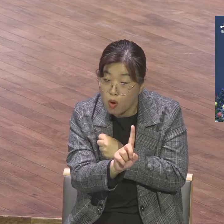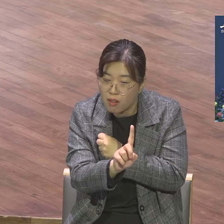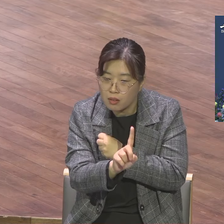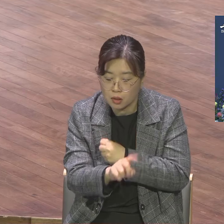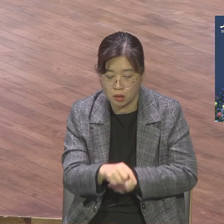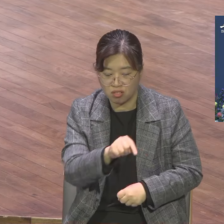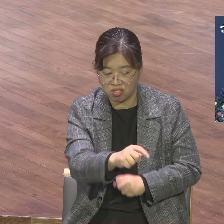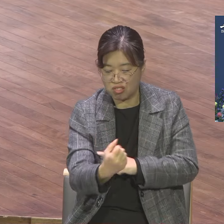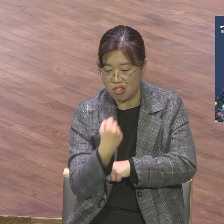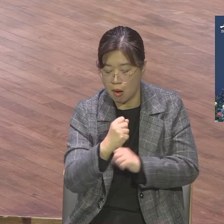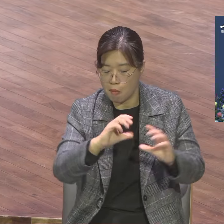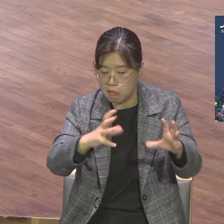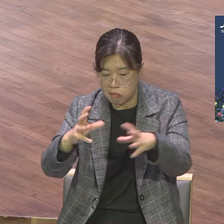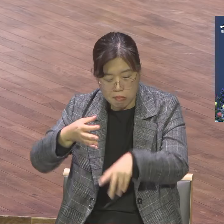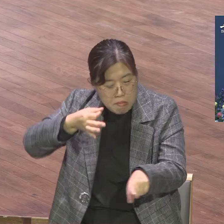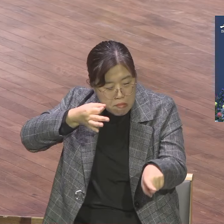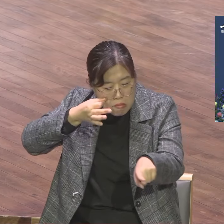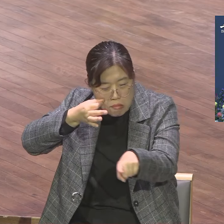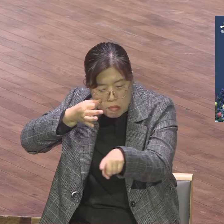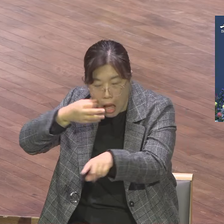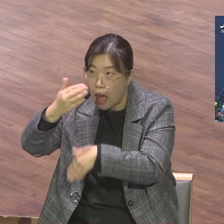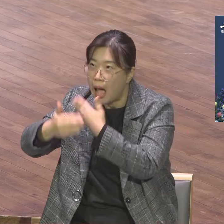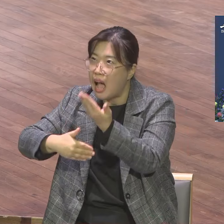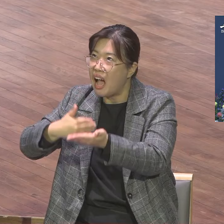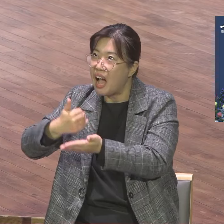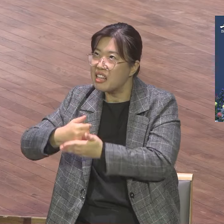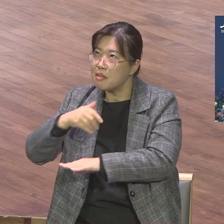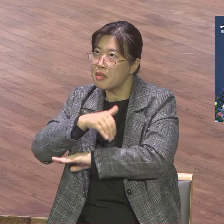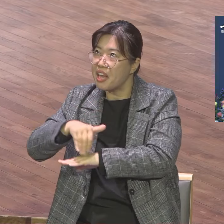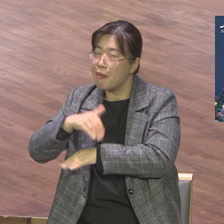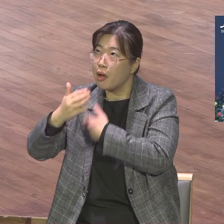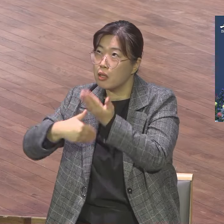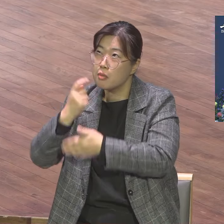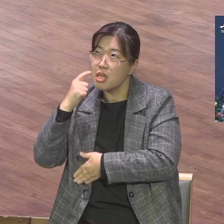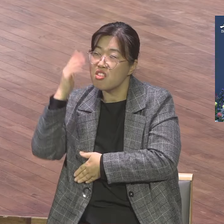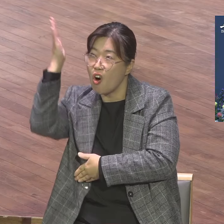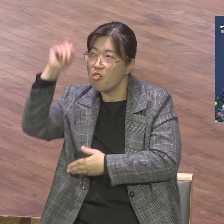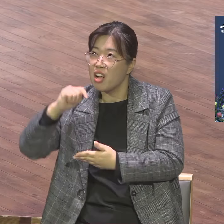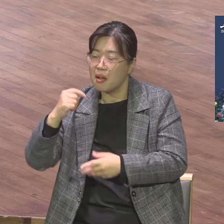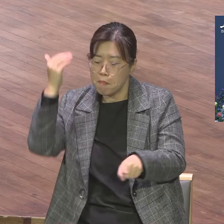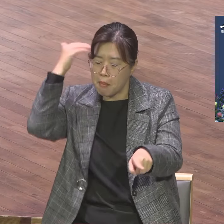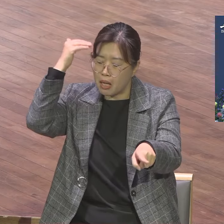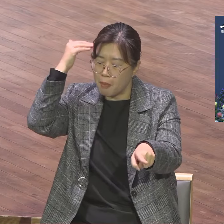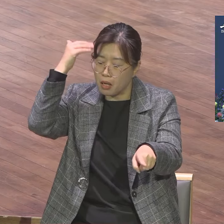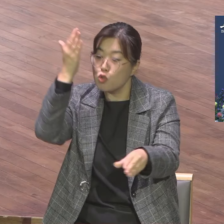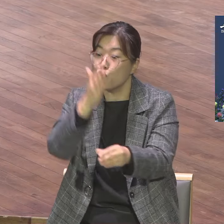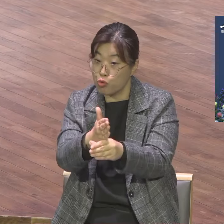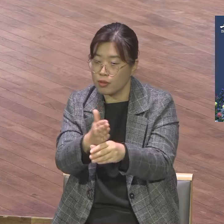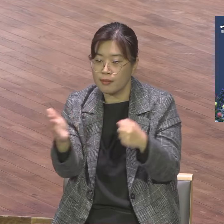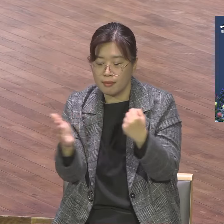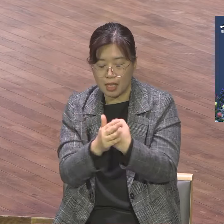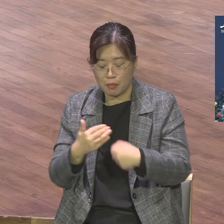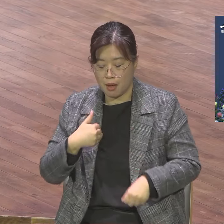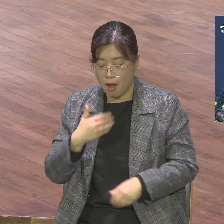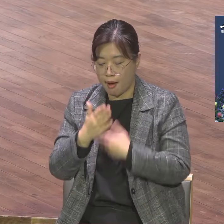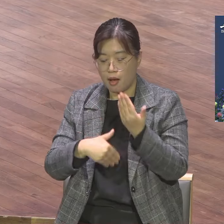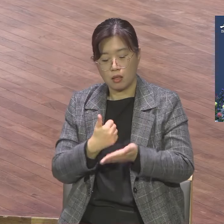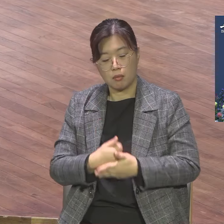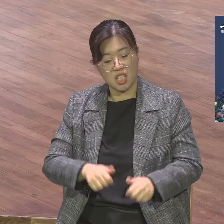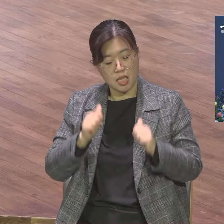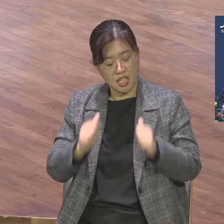한결같이 하나님의 작정과 반대가 되는 방향으로 나갔기 때문에 그래요. 우리는 속지 말아야